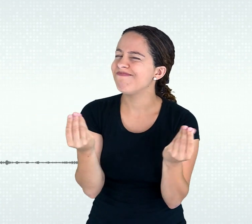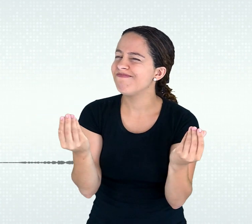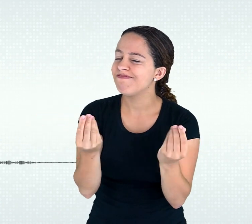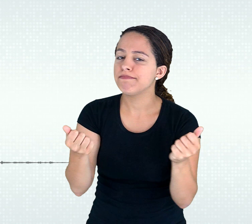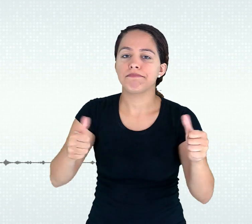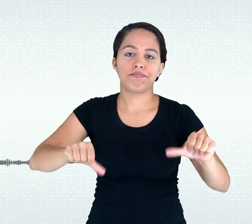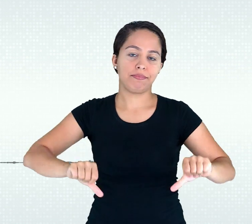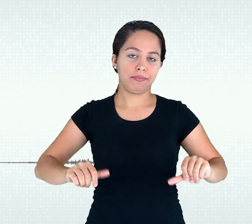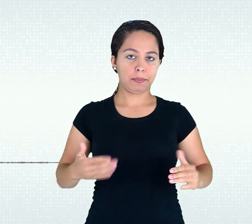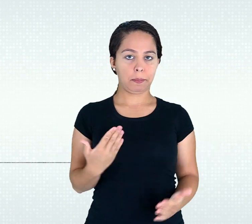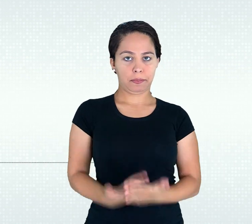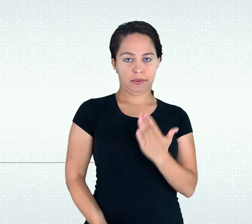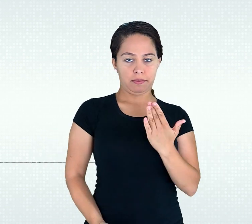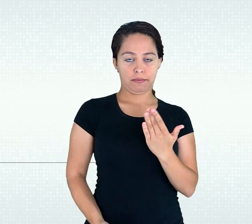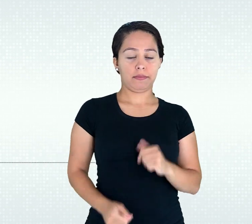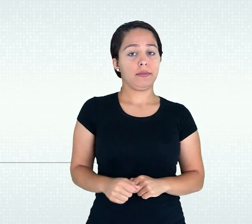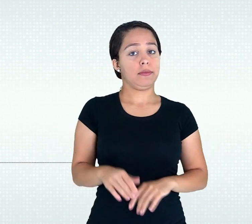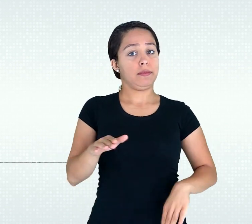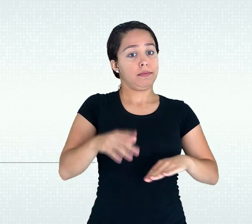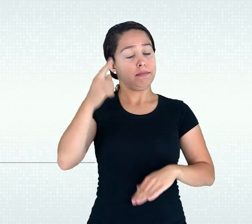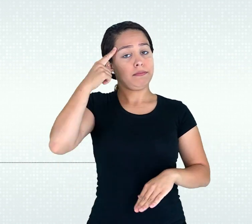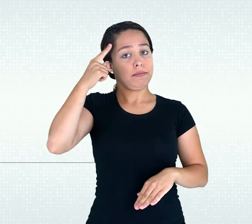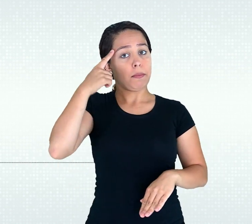da prática avaliativa